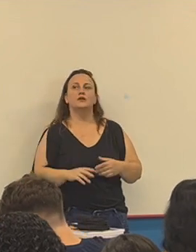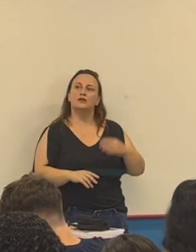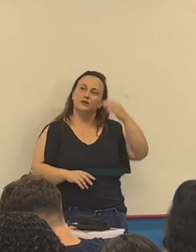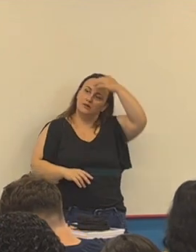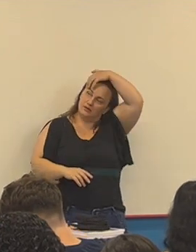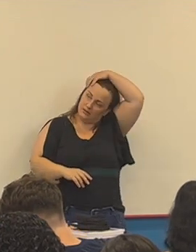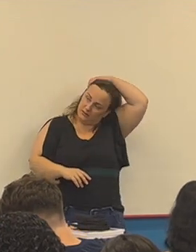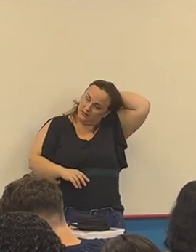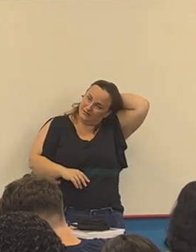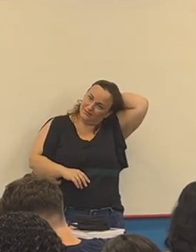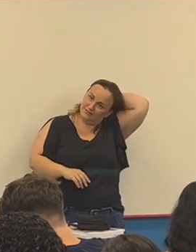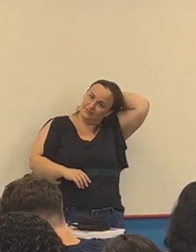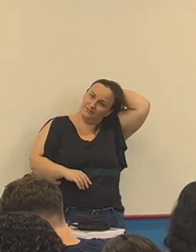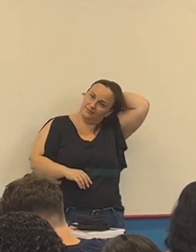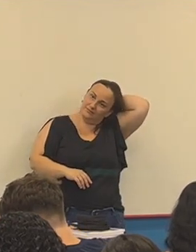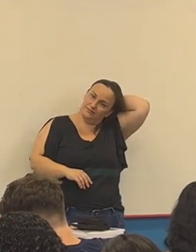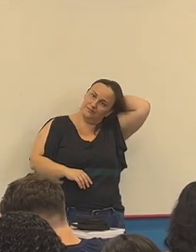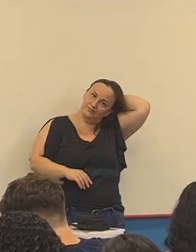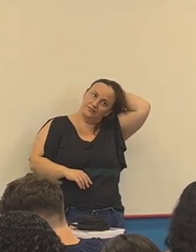entendeu?